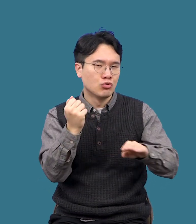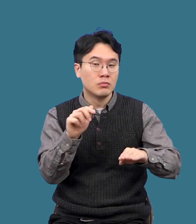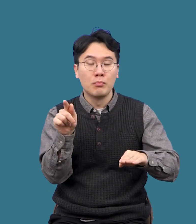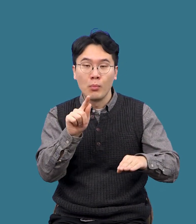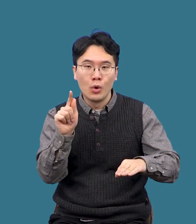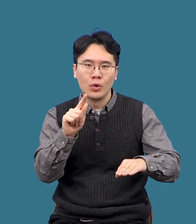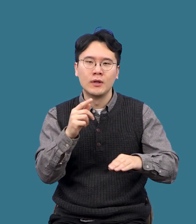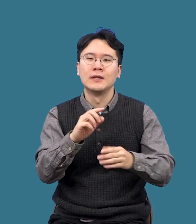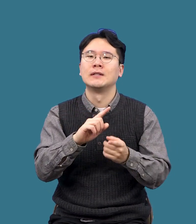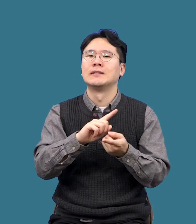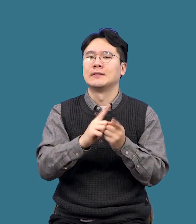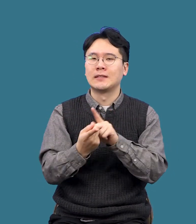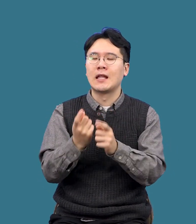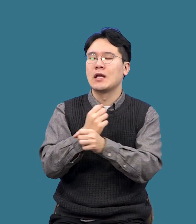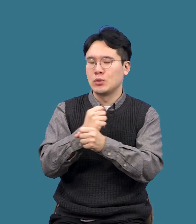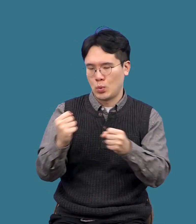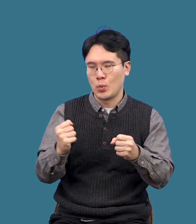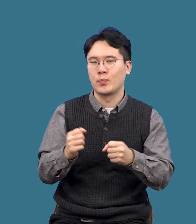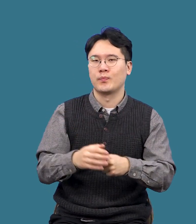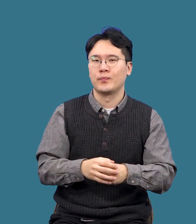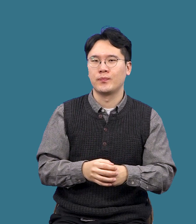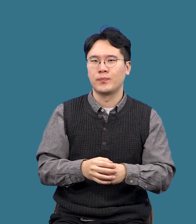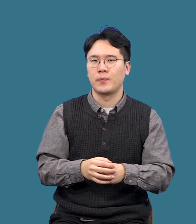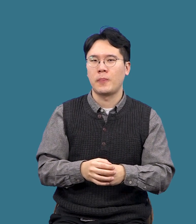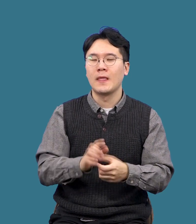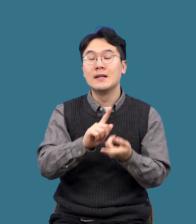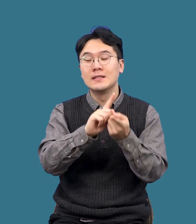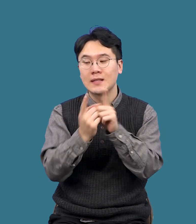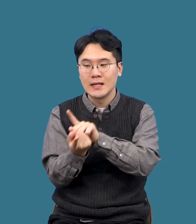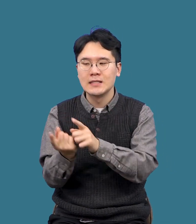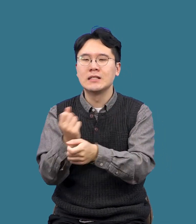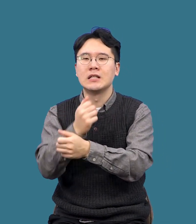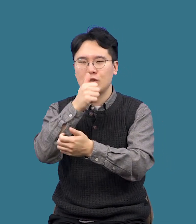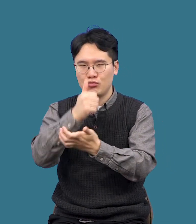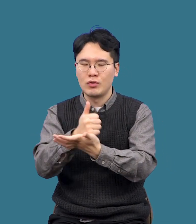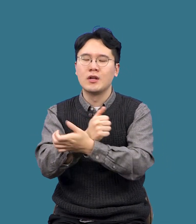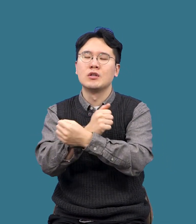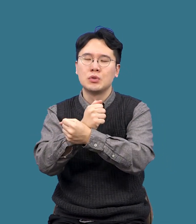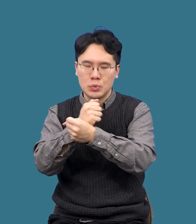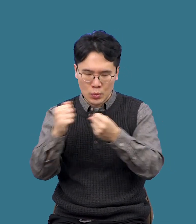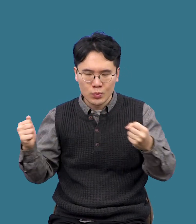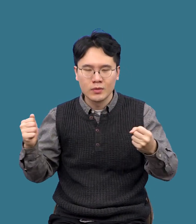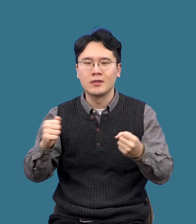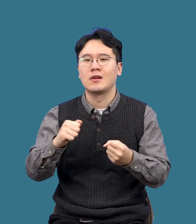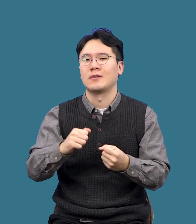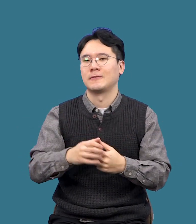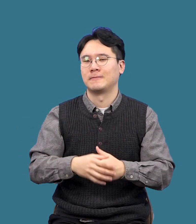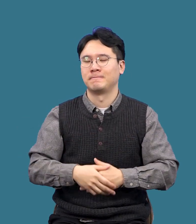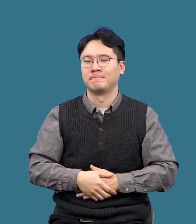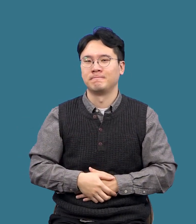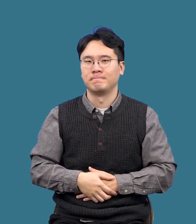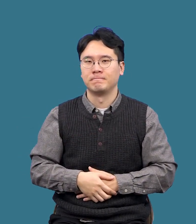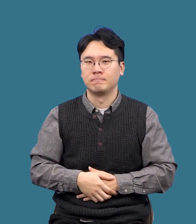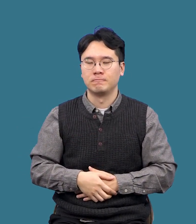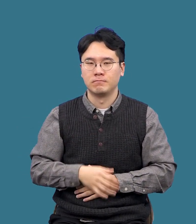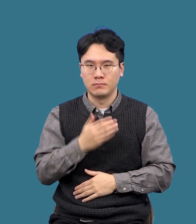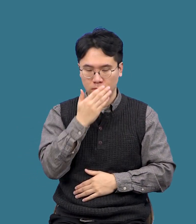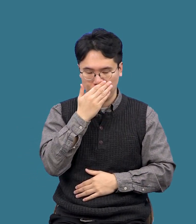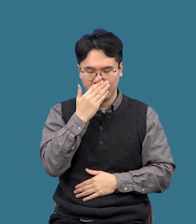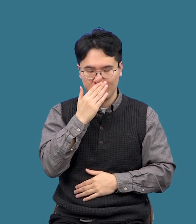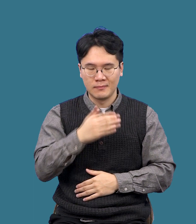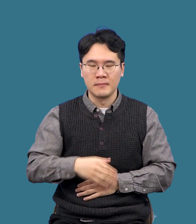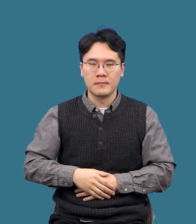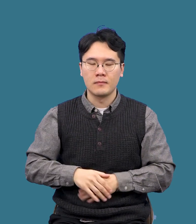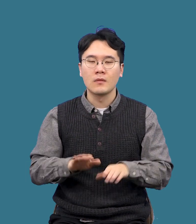원리. 대속은 대신 속죄라는 말이에요. 대신 속죄의 원리. 자, 오늘